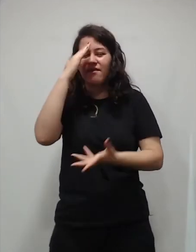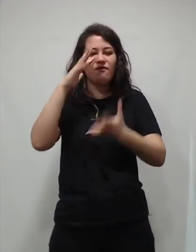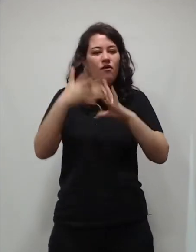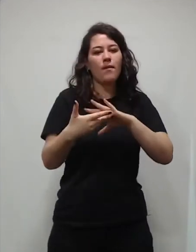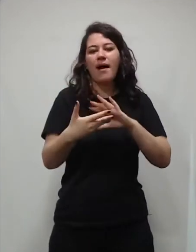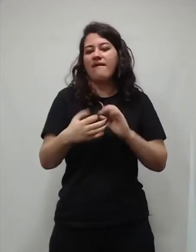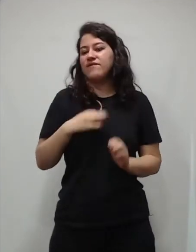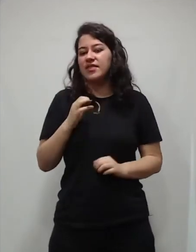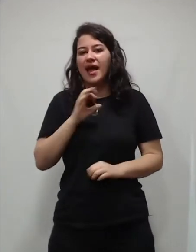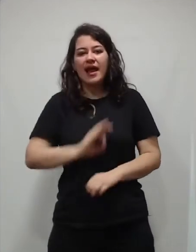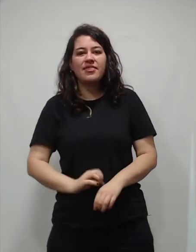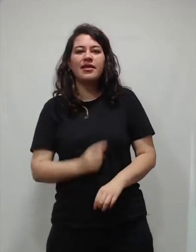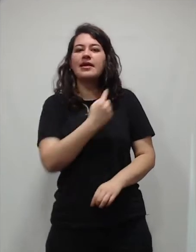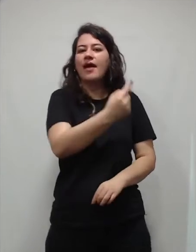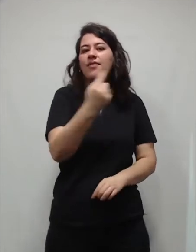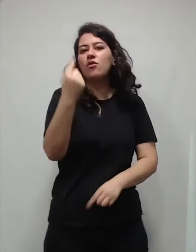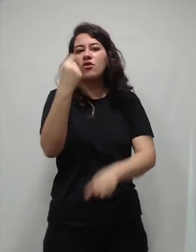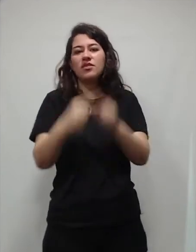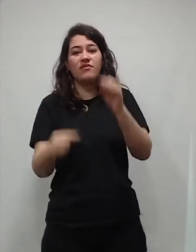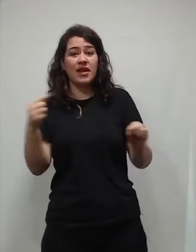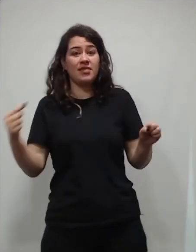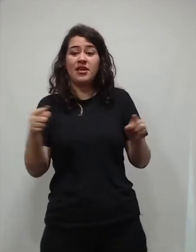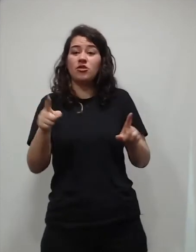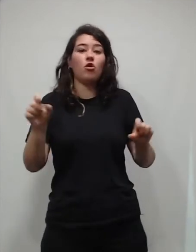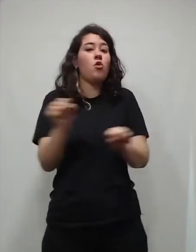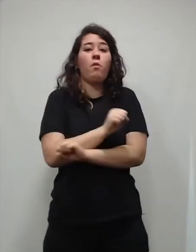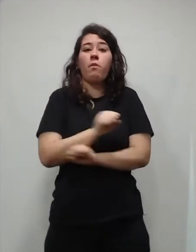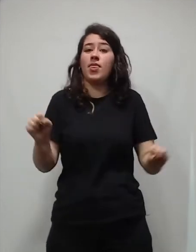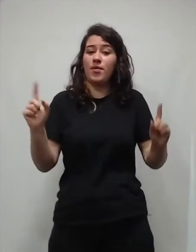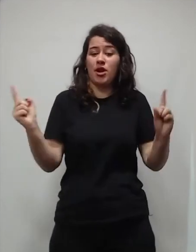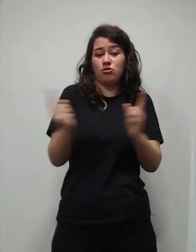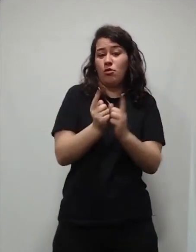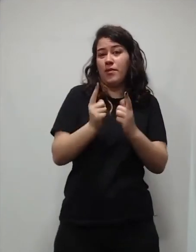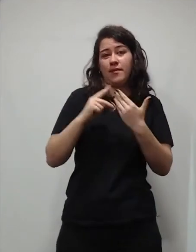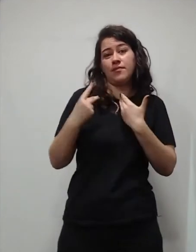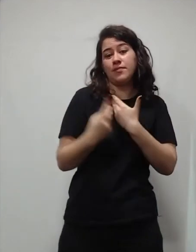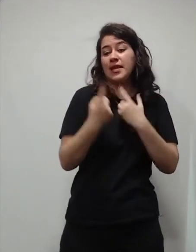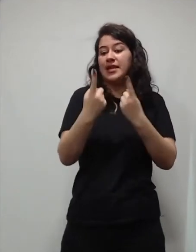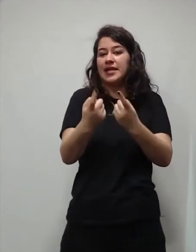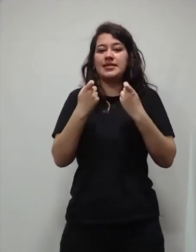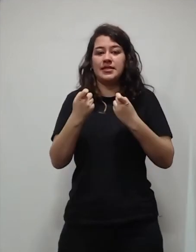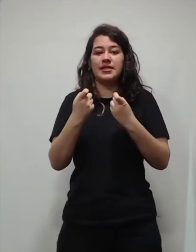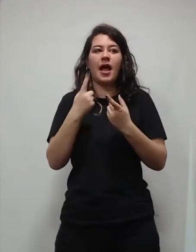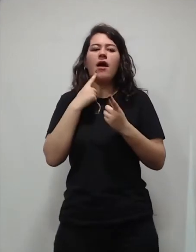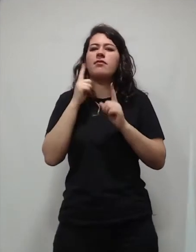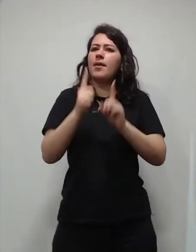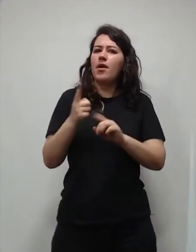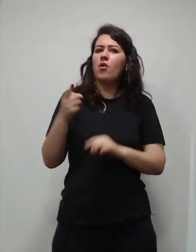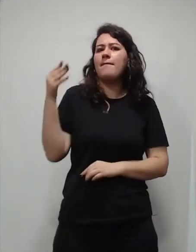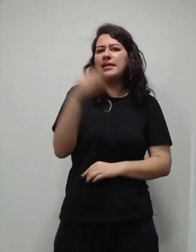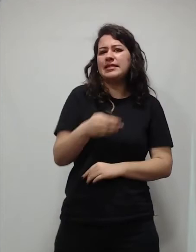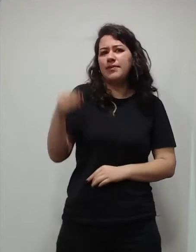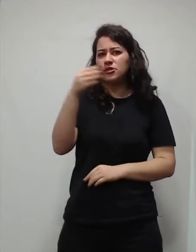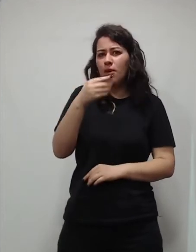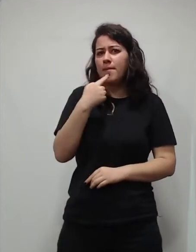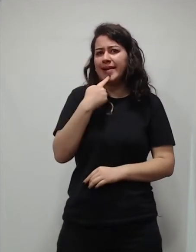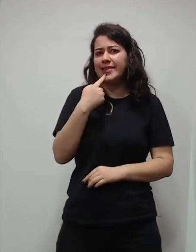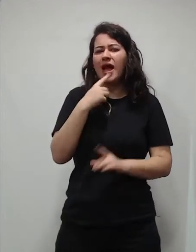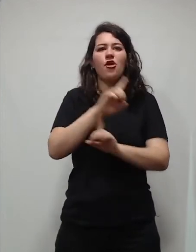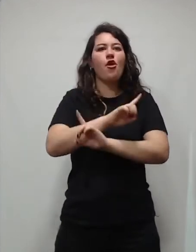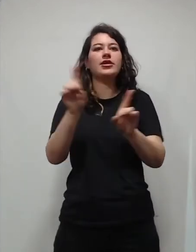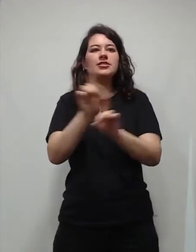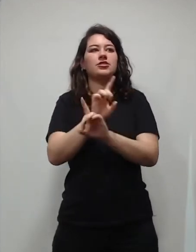y claramente esto tiene que tener un lugar político. Un lugar político, ¿qué quiere decir? No es un